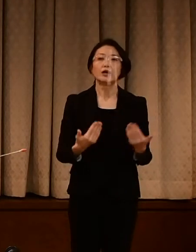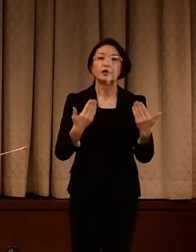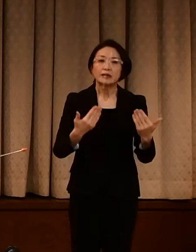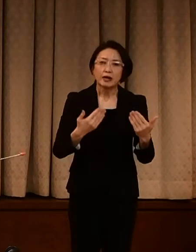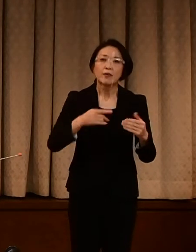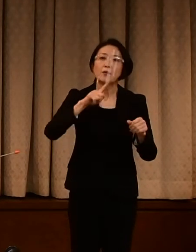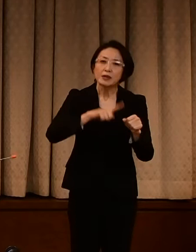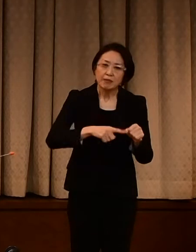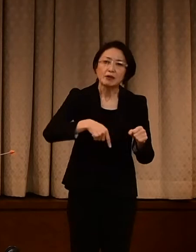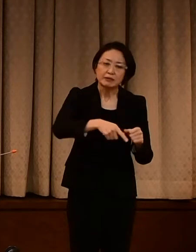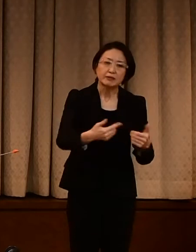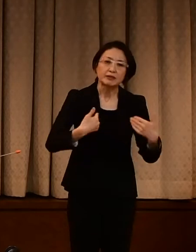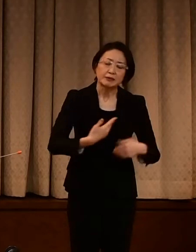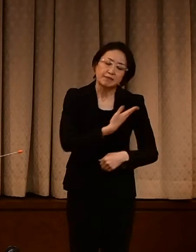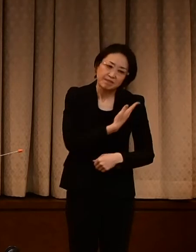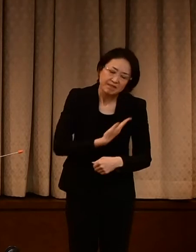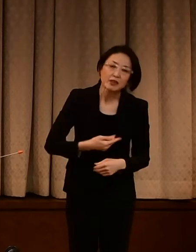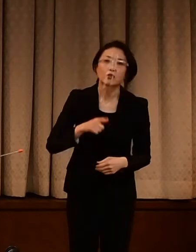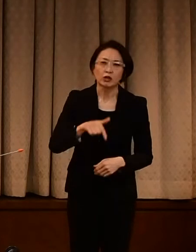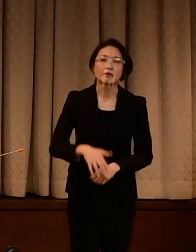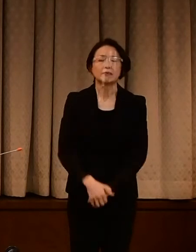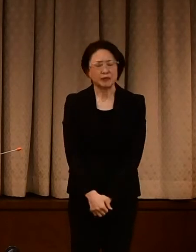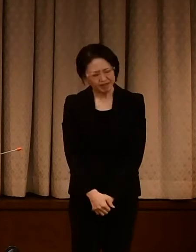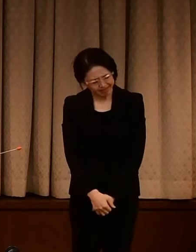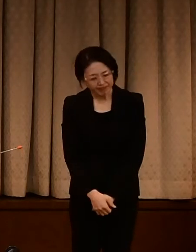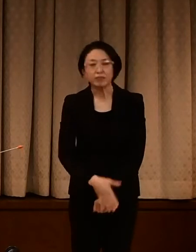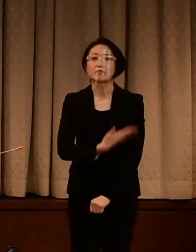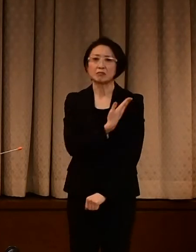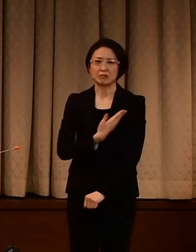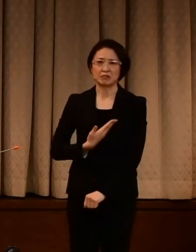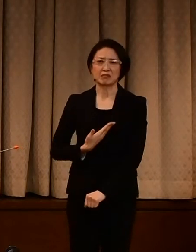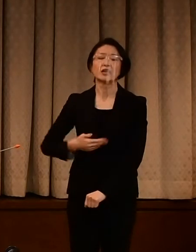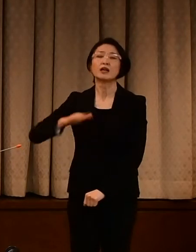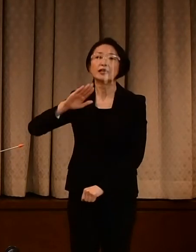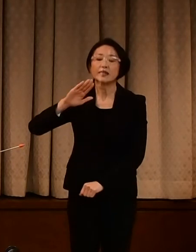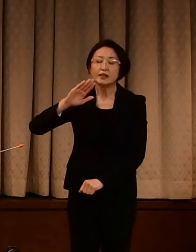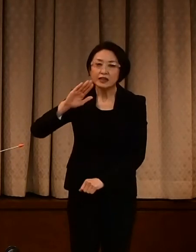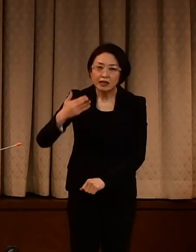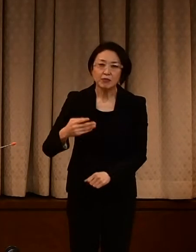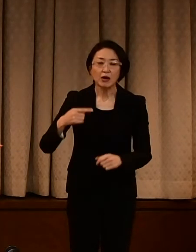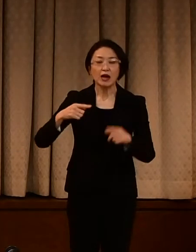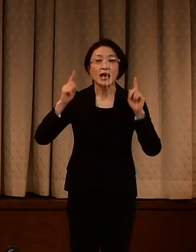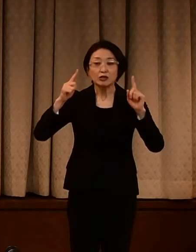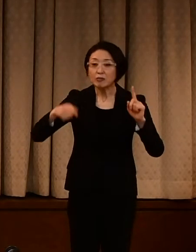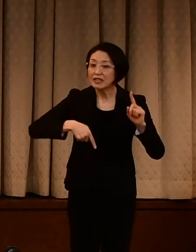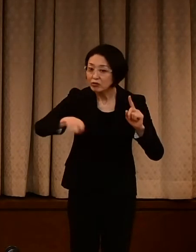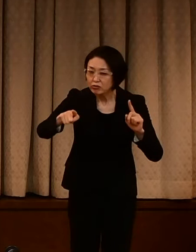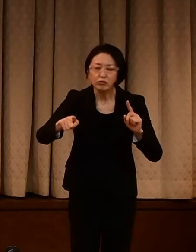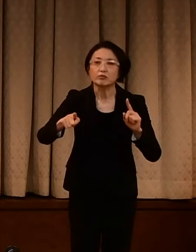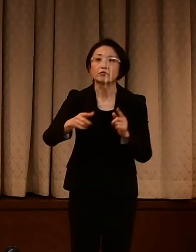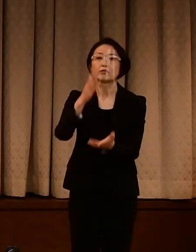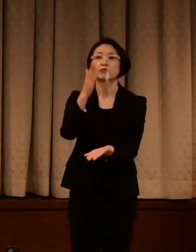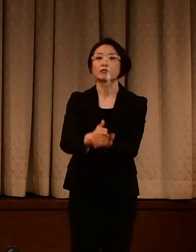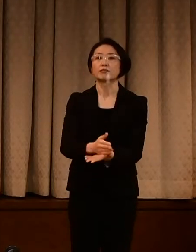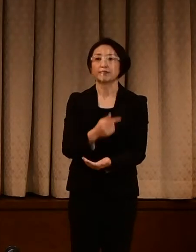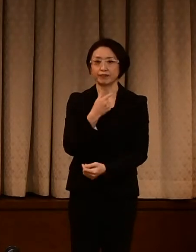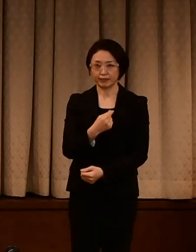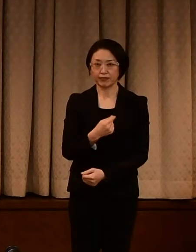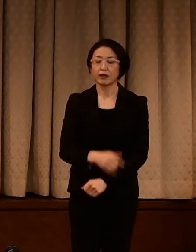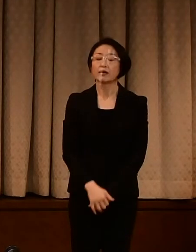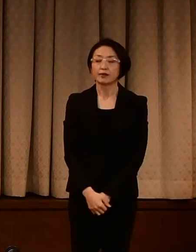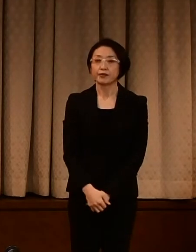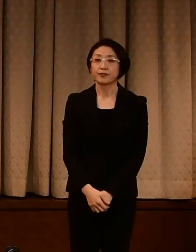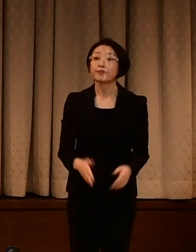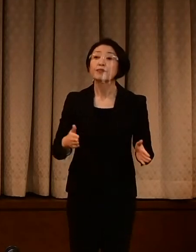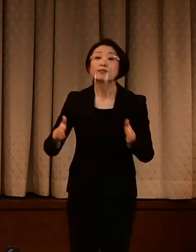場合はやむを得ないと考えておりますが、それ以外レジャーの目的で移動するのは控えていただきたいと思います。また飲食